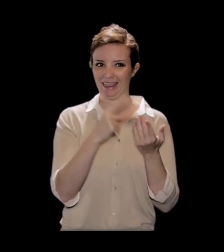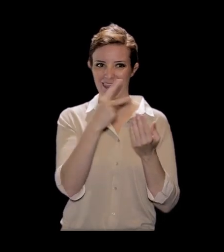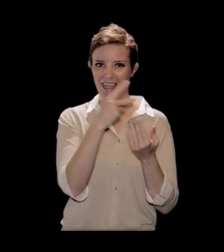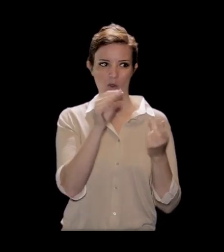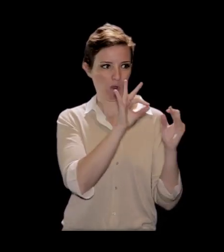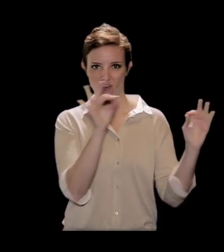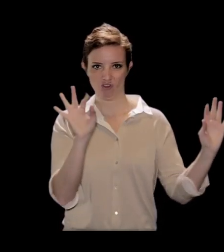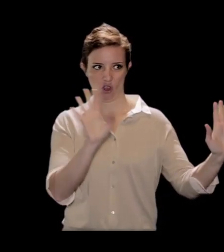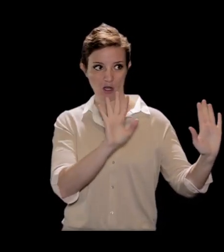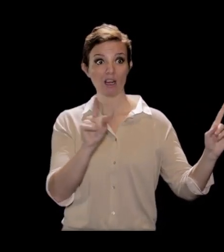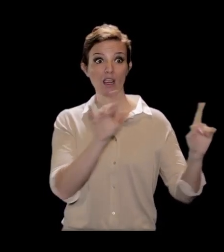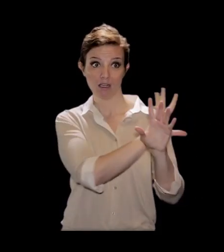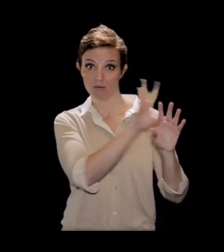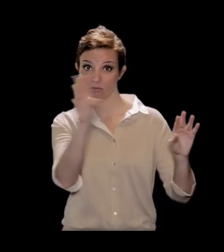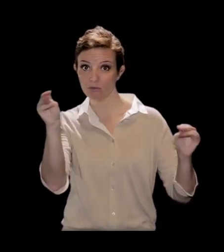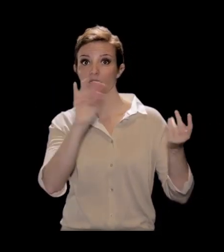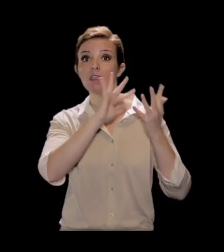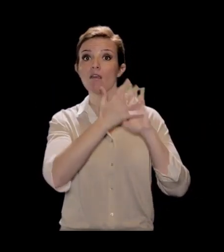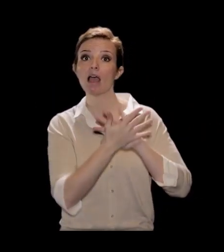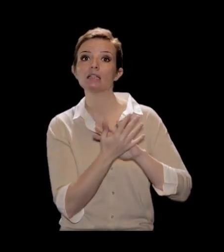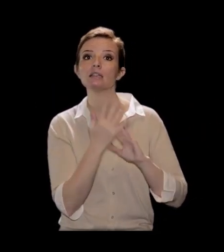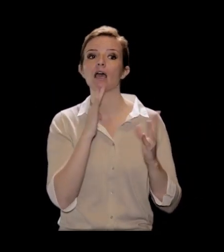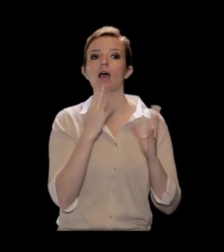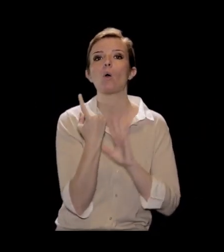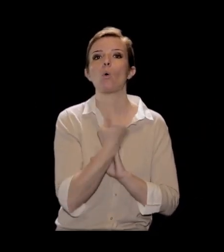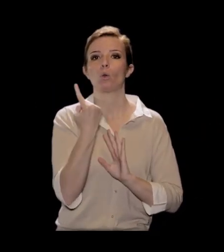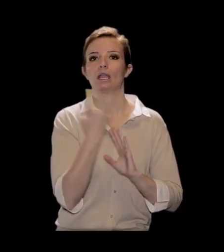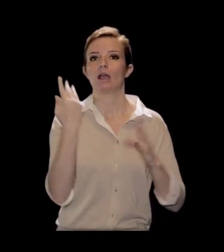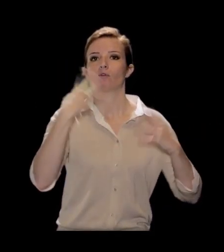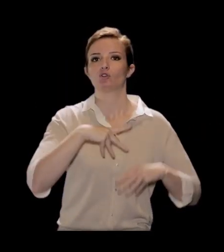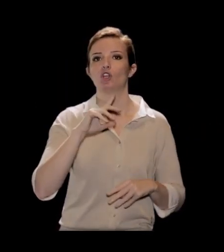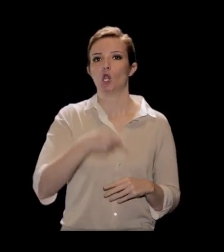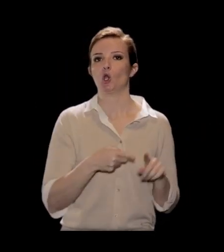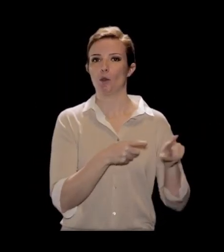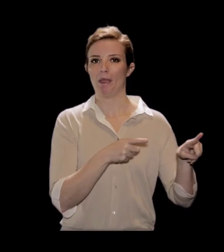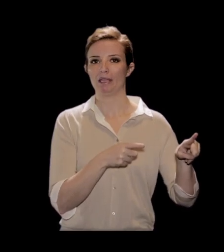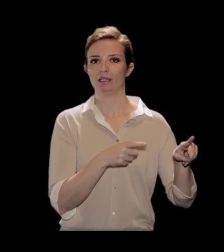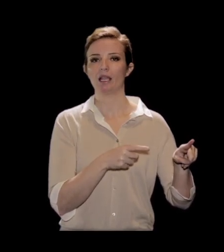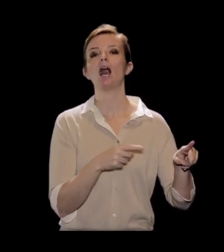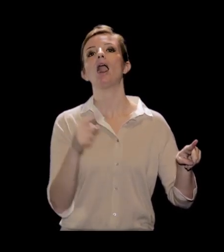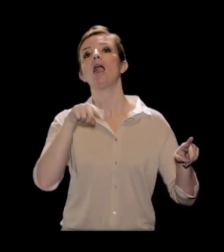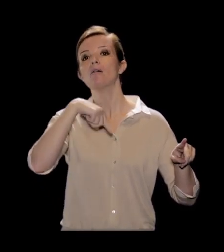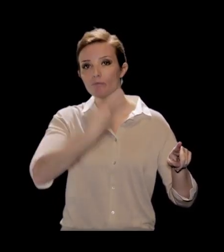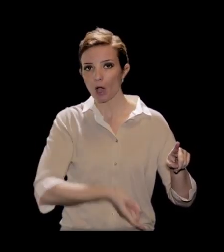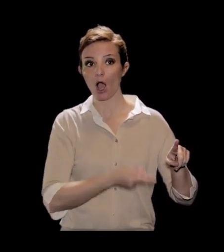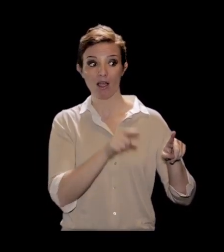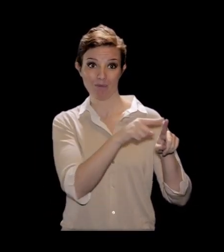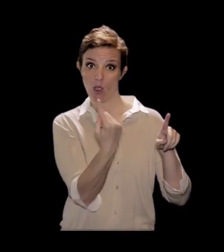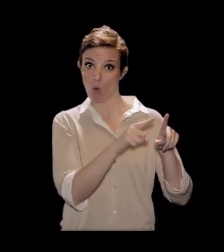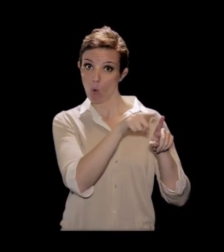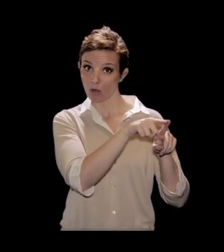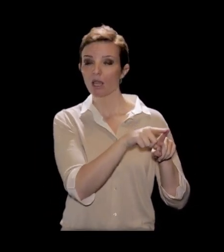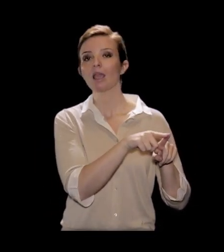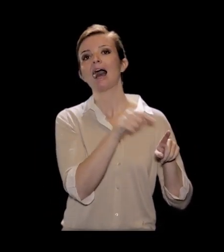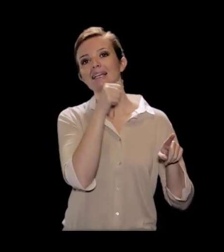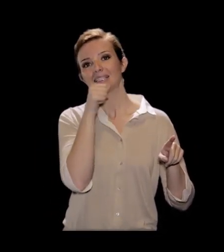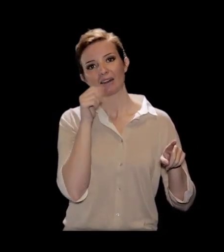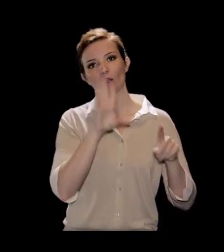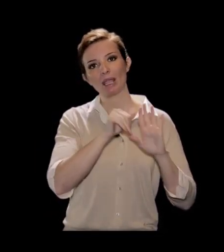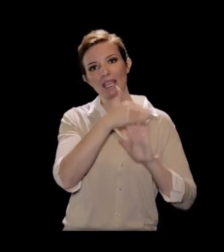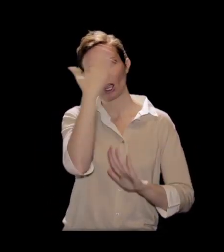'equazione in una sola funzione goniometrica e cercare poi di utilizzare questa come variabile ausiliaria, come